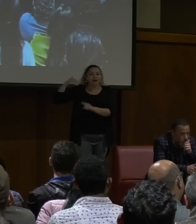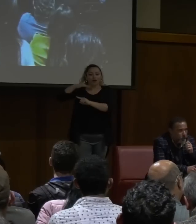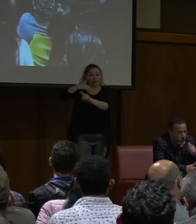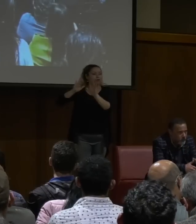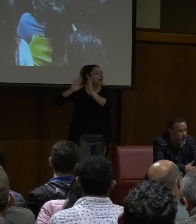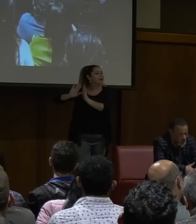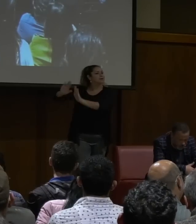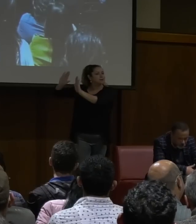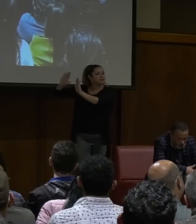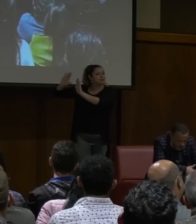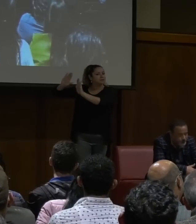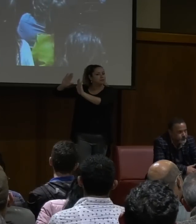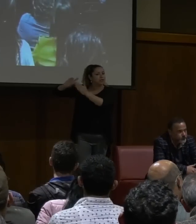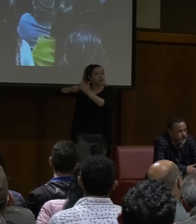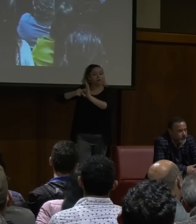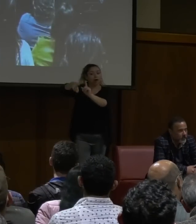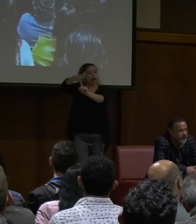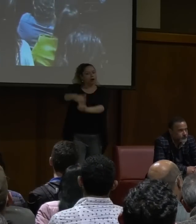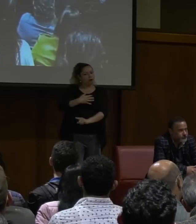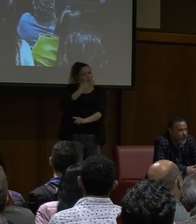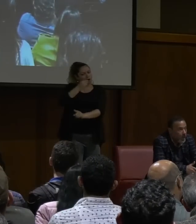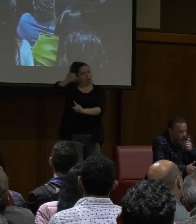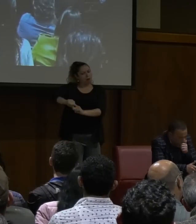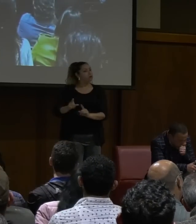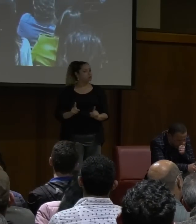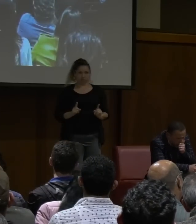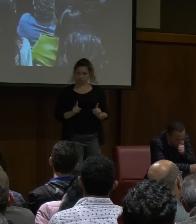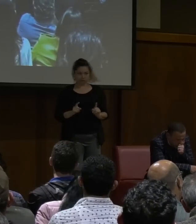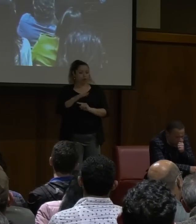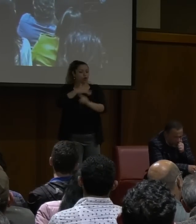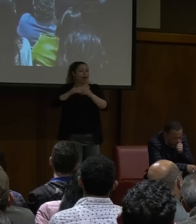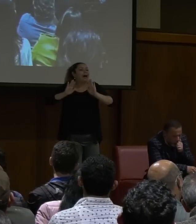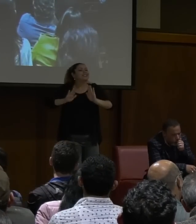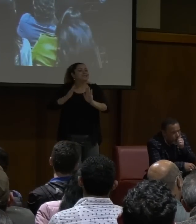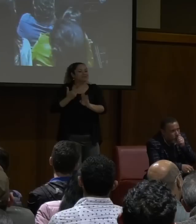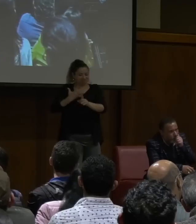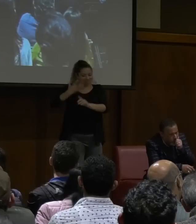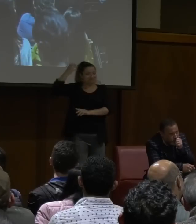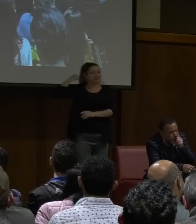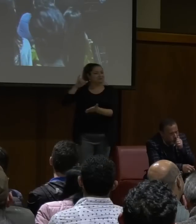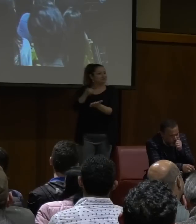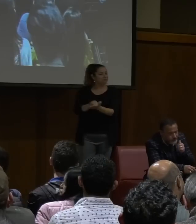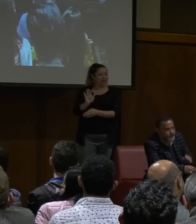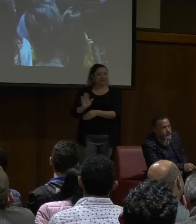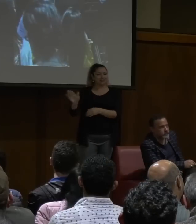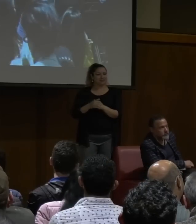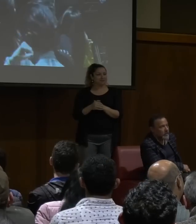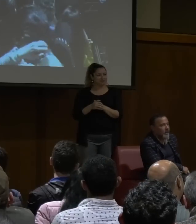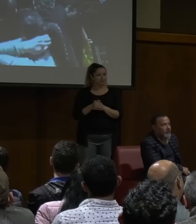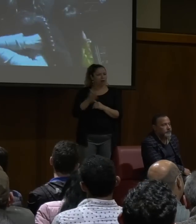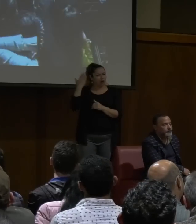le quita, no ensombrece a Escalona. Lo que sí yo he sugerido, y lo voy a dejar, y lo dije en el conversatorio